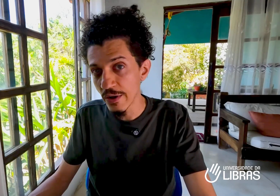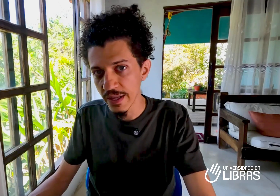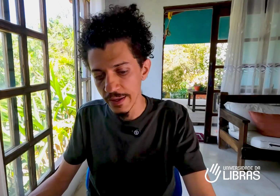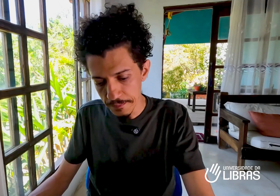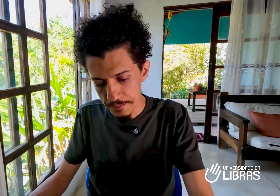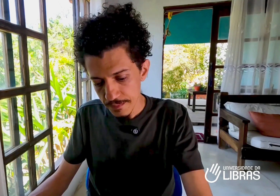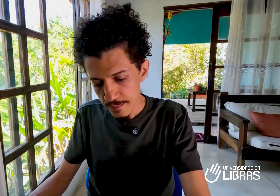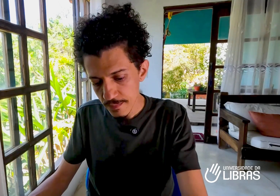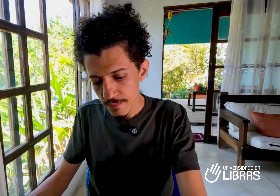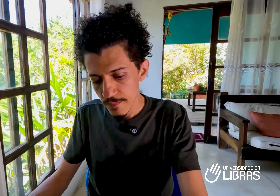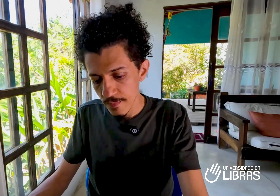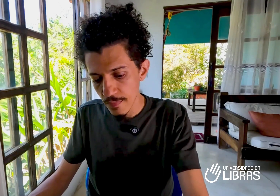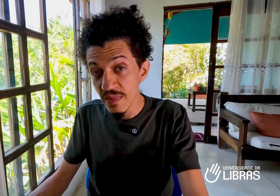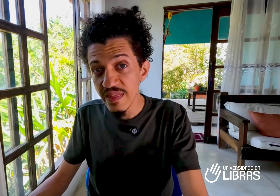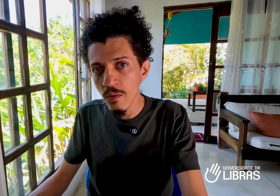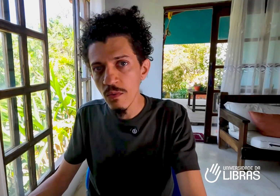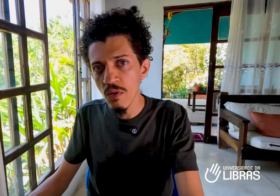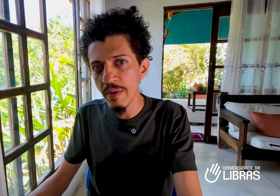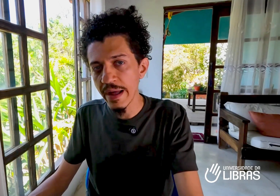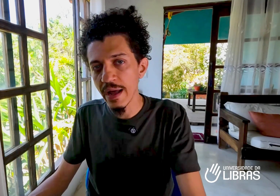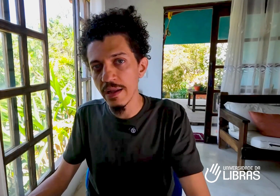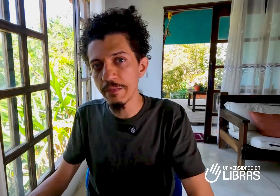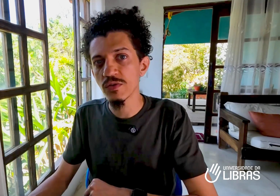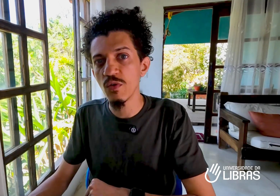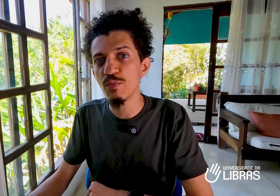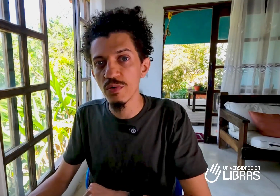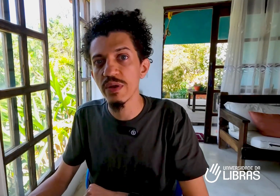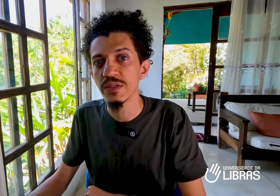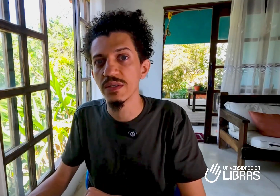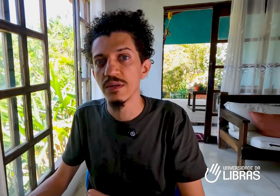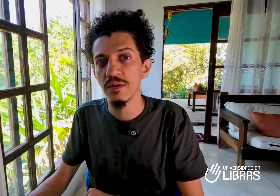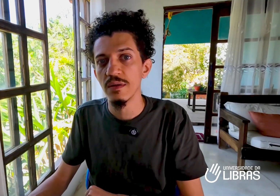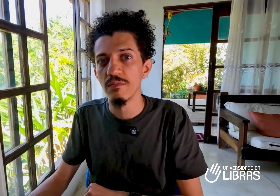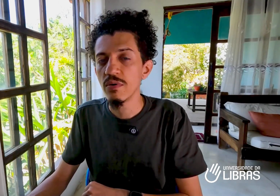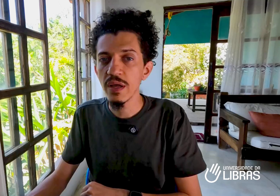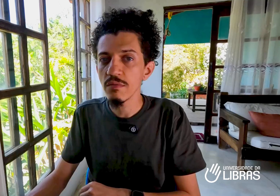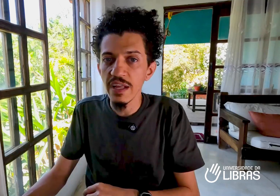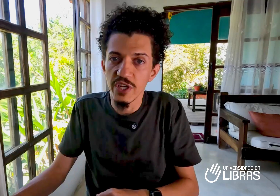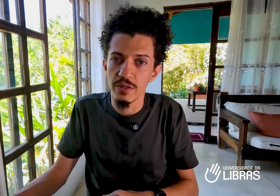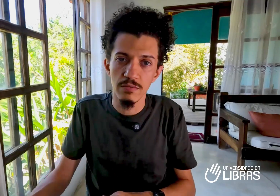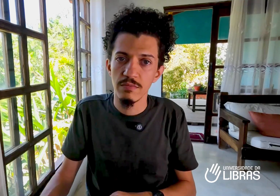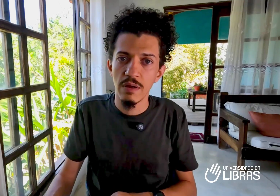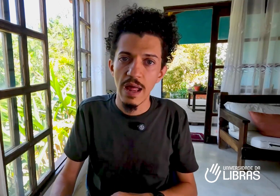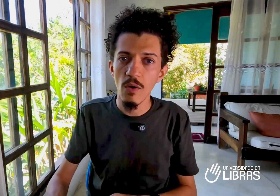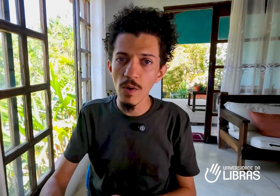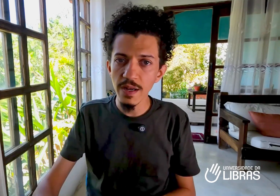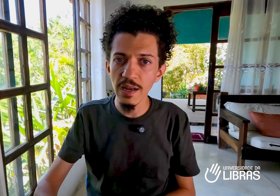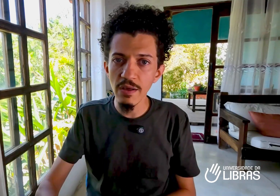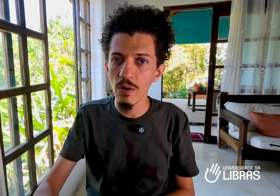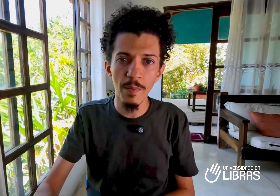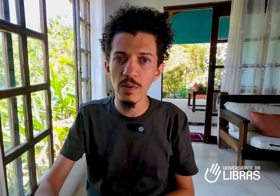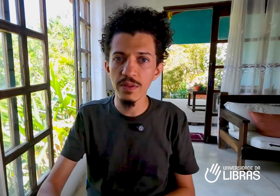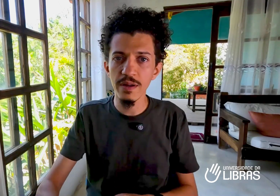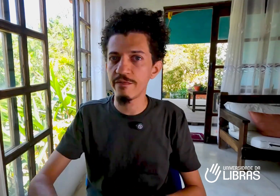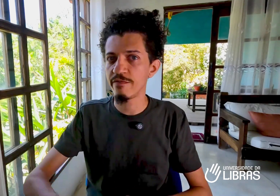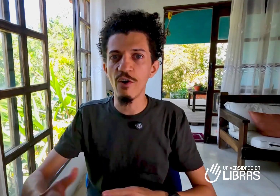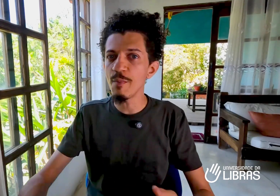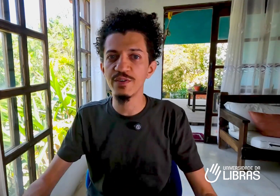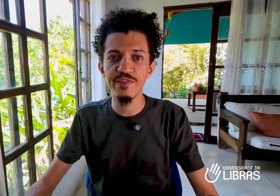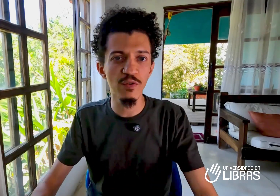anota aí. Não compare a Libras com o português. Porque não tem jeito. É outra língua, é uma outra forma de ver o